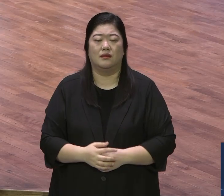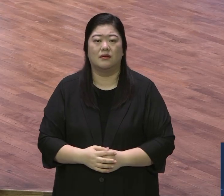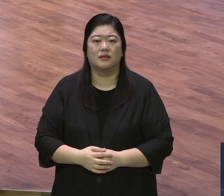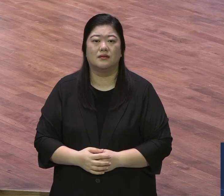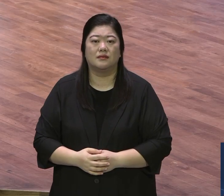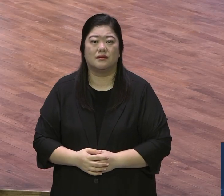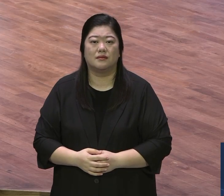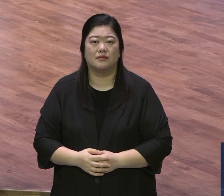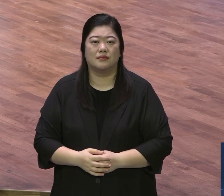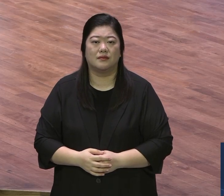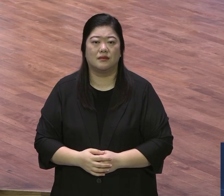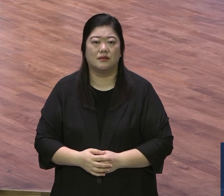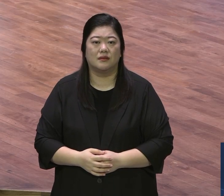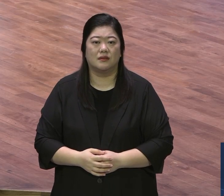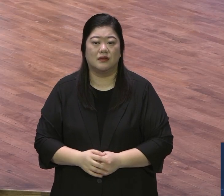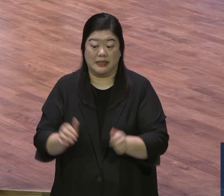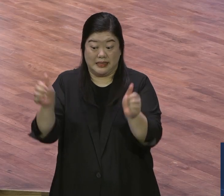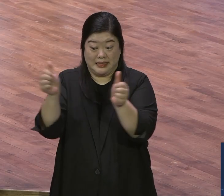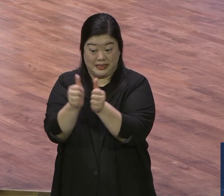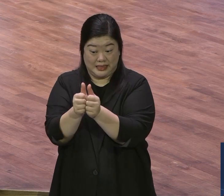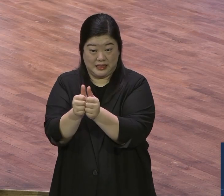요거 사단이 못하게